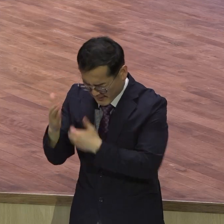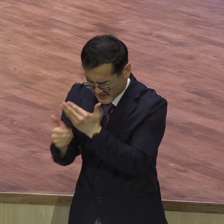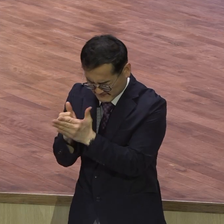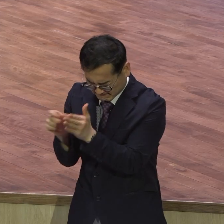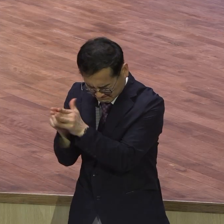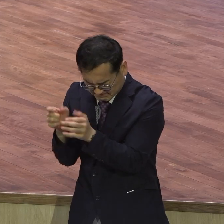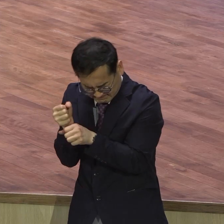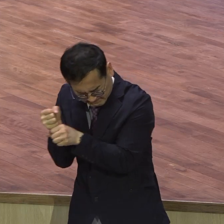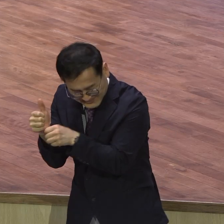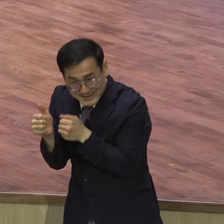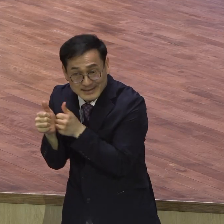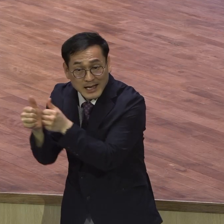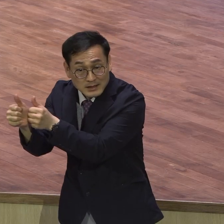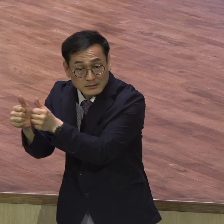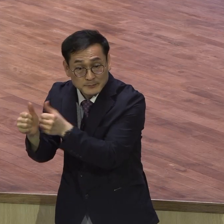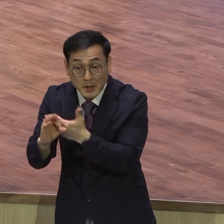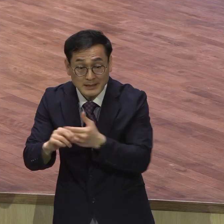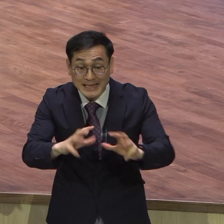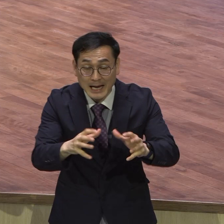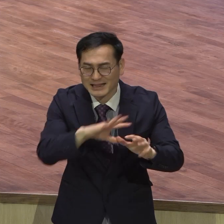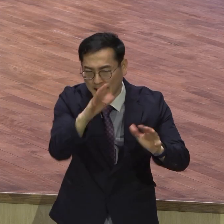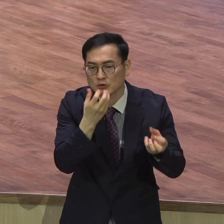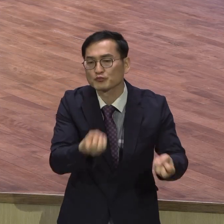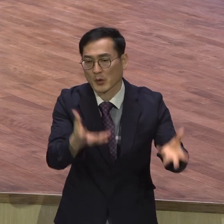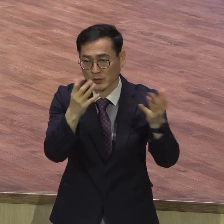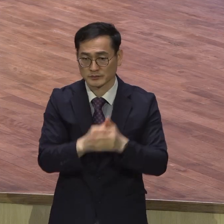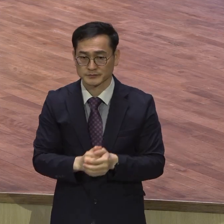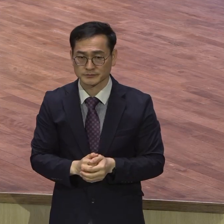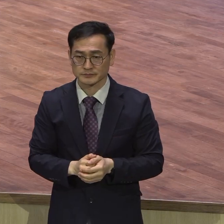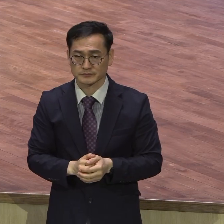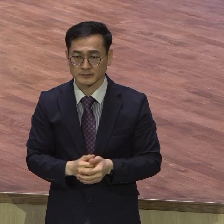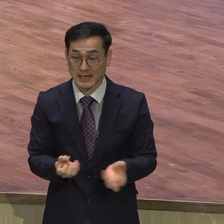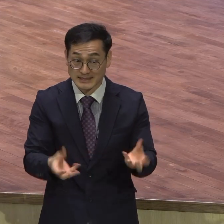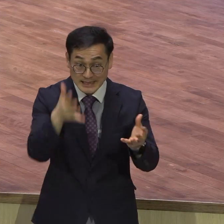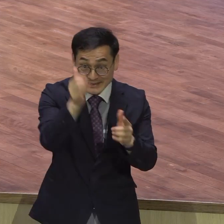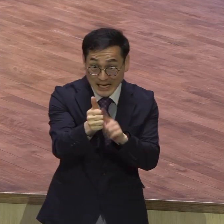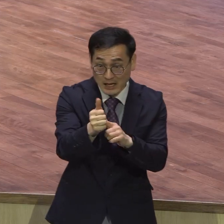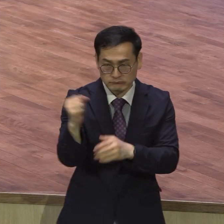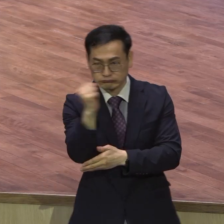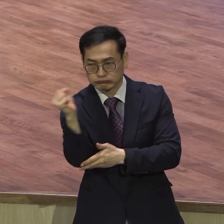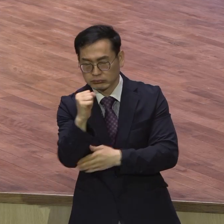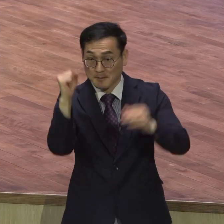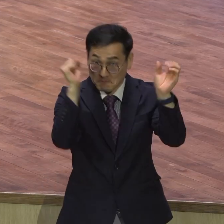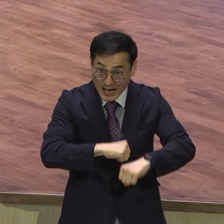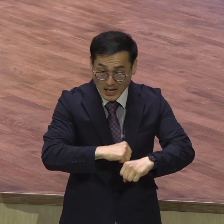반면에 하나님의 축복을 놓치고 제사장이 무너지면 다 무너져버렸어요.